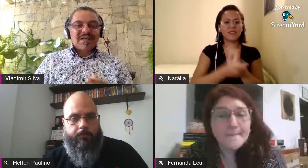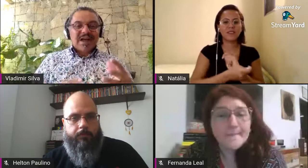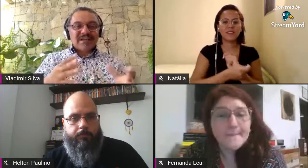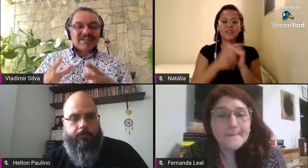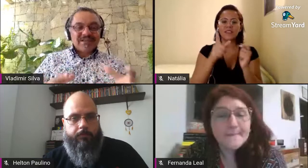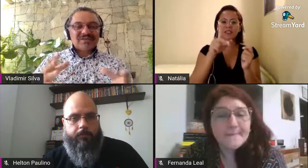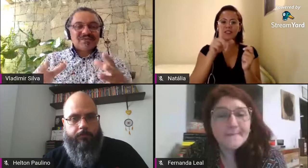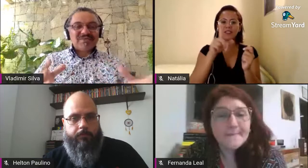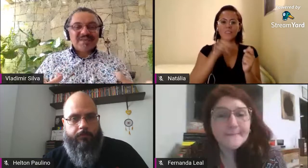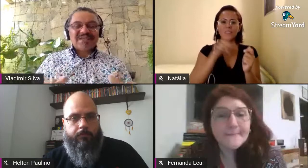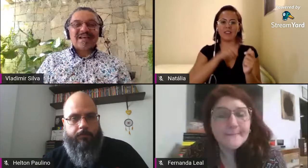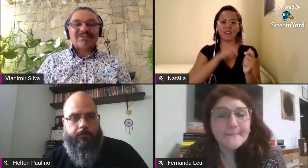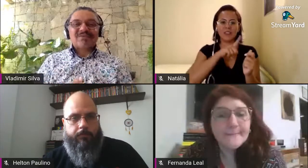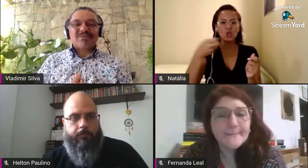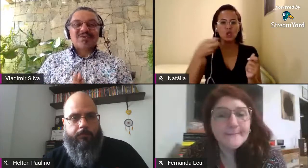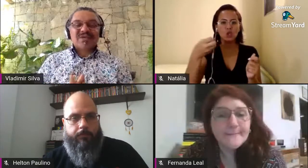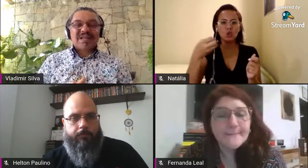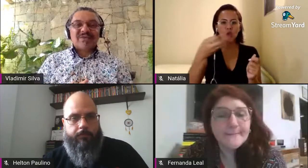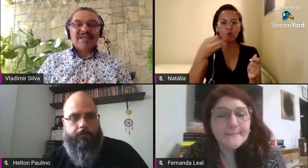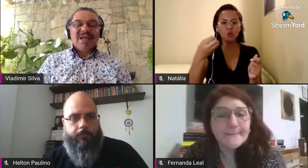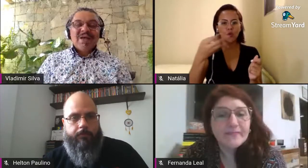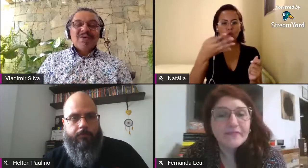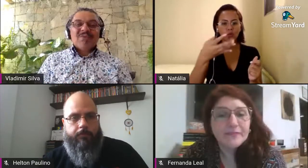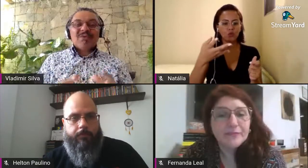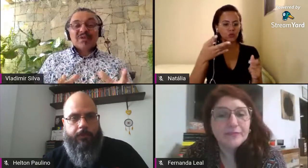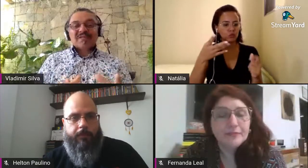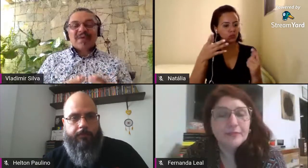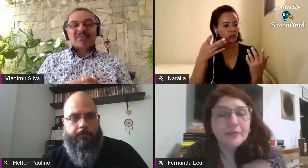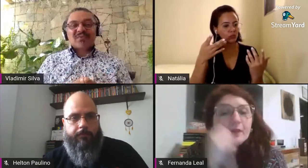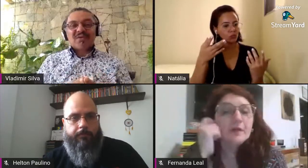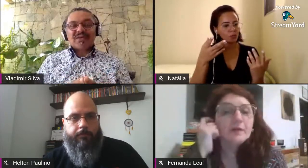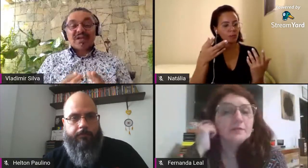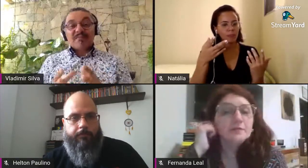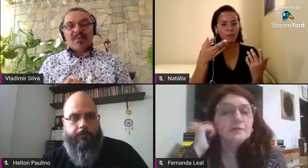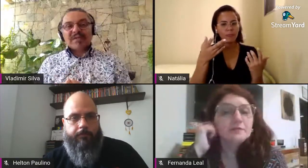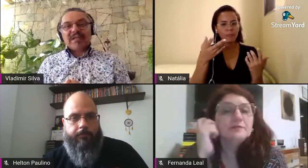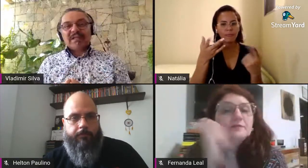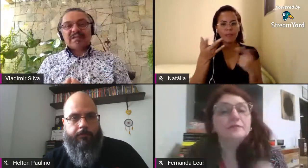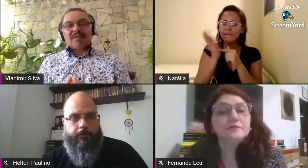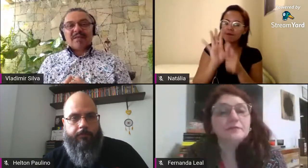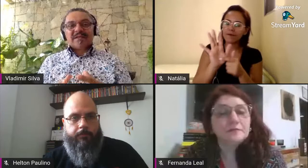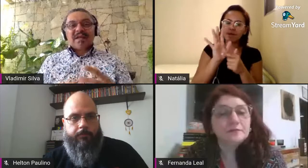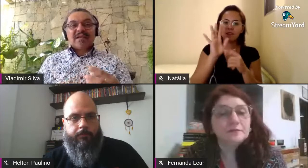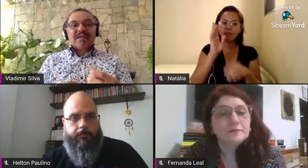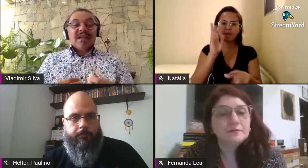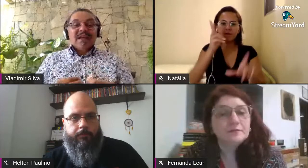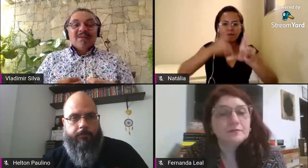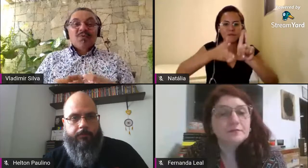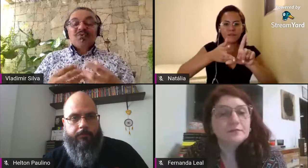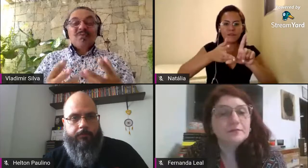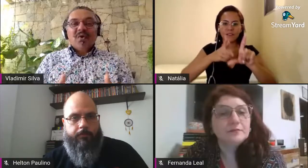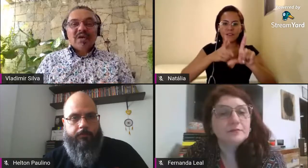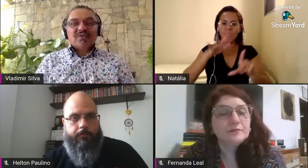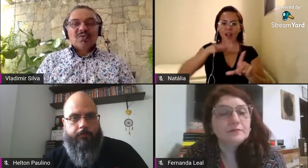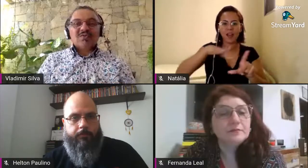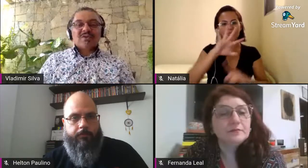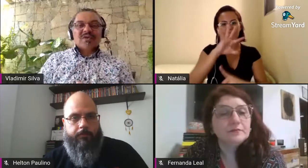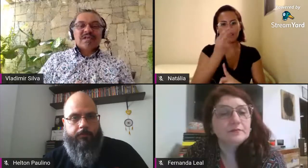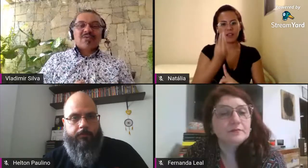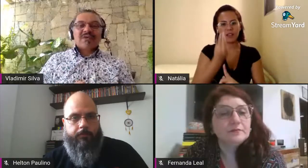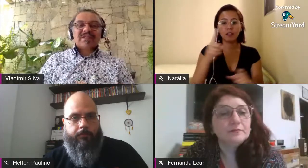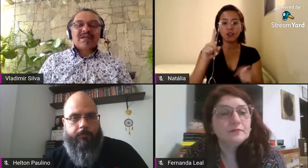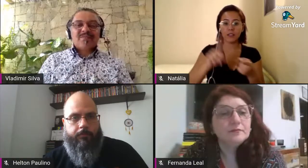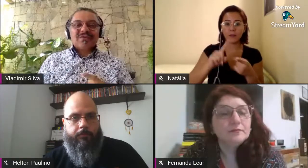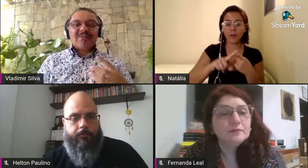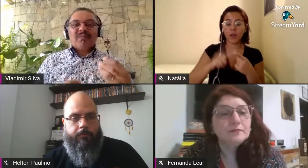produtos artísticos e midiáticos, de modo geral, né? Um outro aspecto que eu acho que é importante a gente pensar é que, muito embora todos